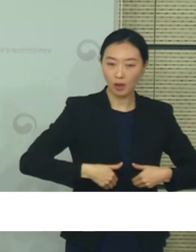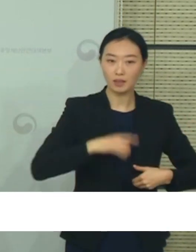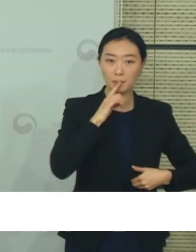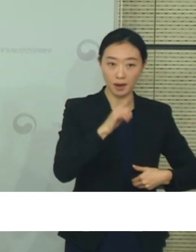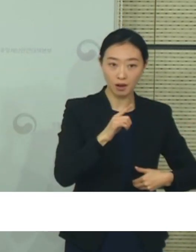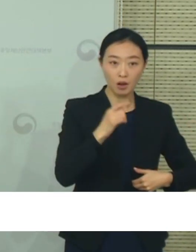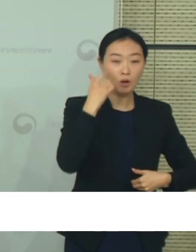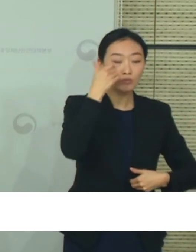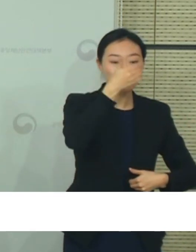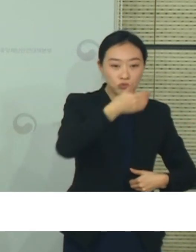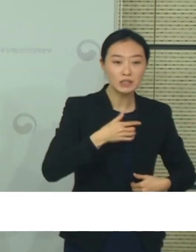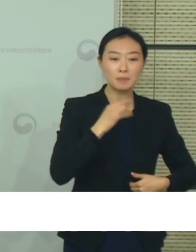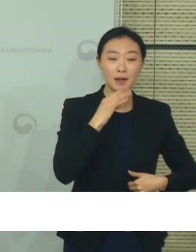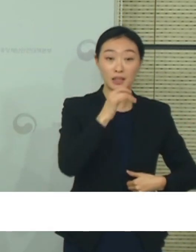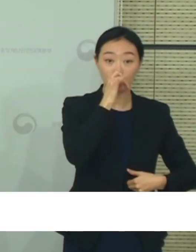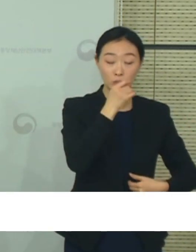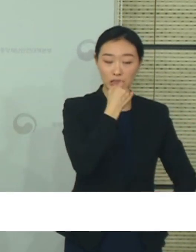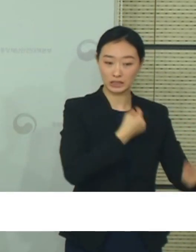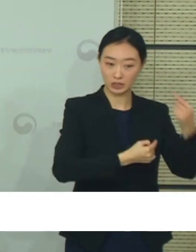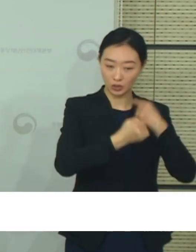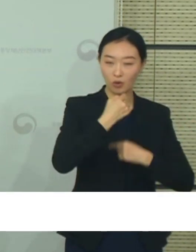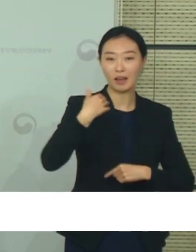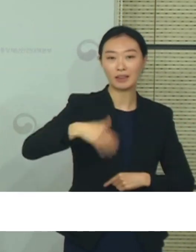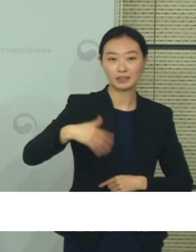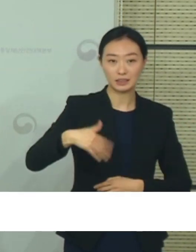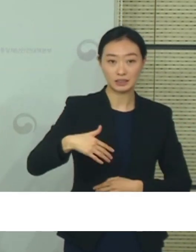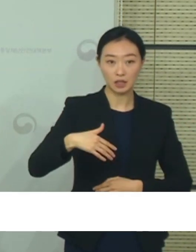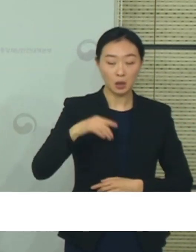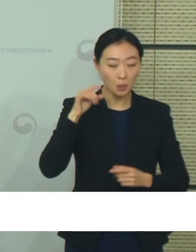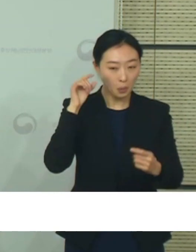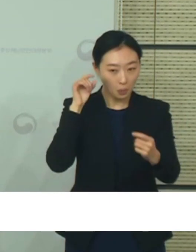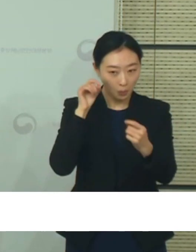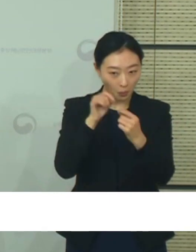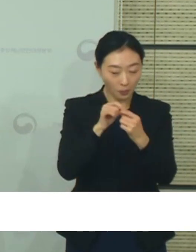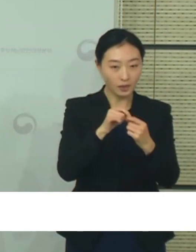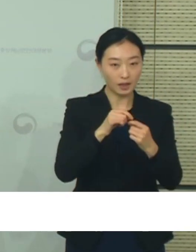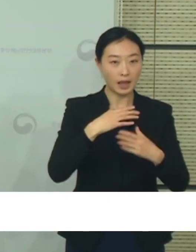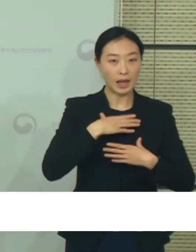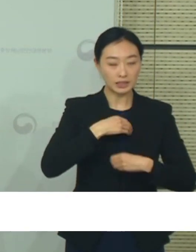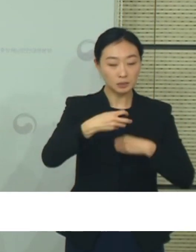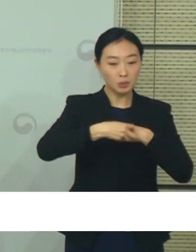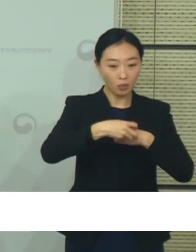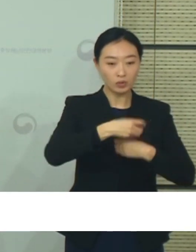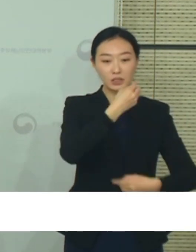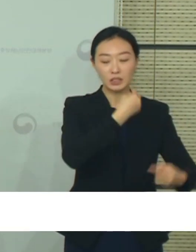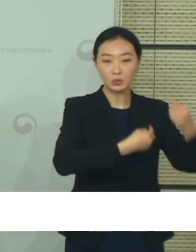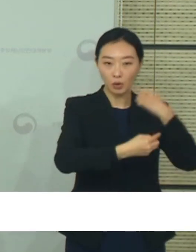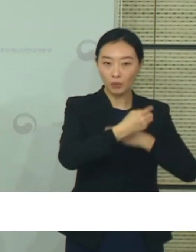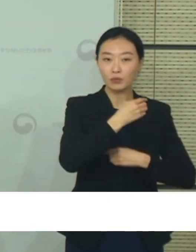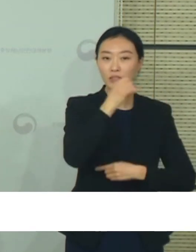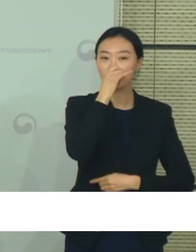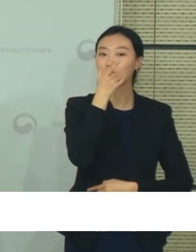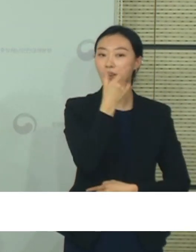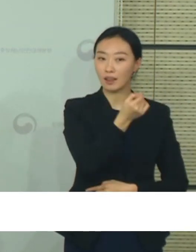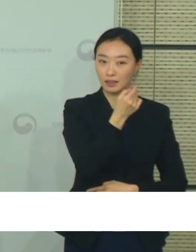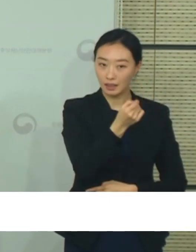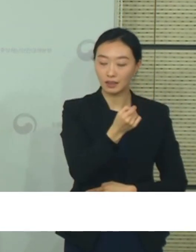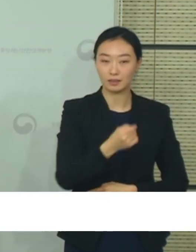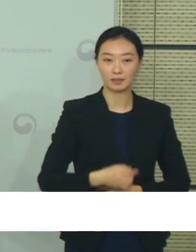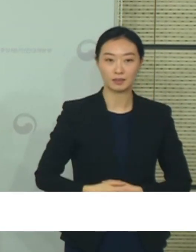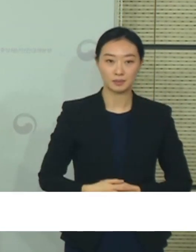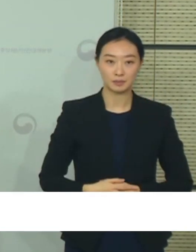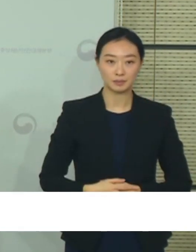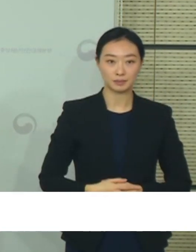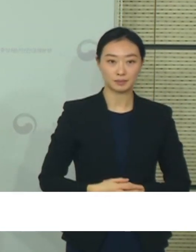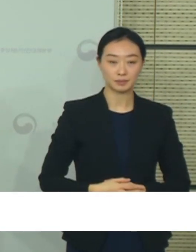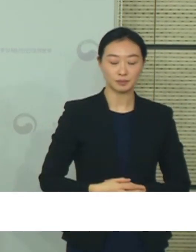현재 진행되고 있어서 곧 대구 지역에서도 안심병원 그 지원이 있을 것으로 생각을 합니다.